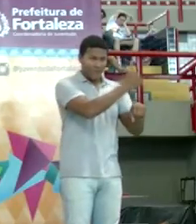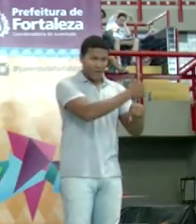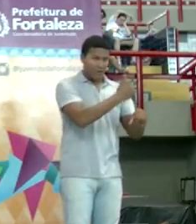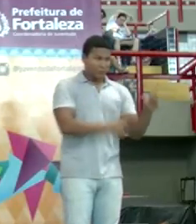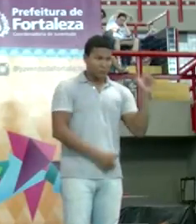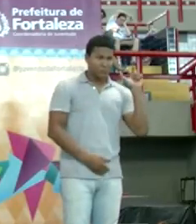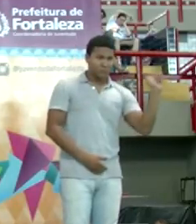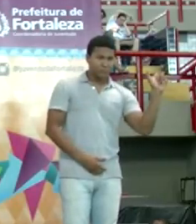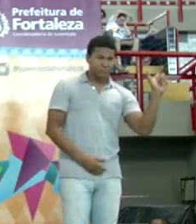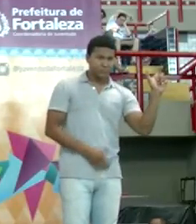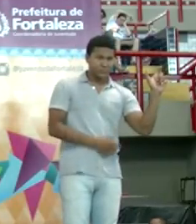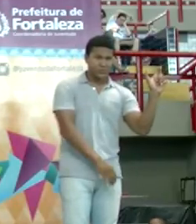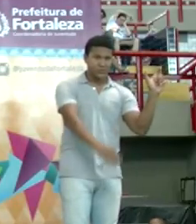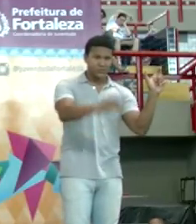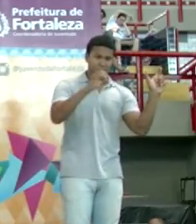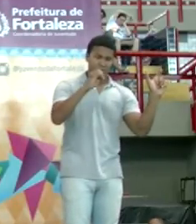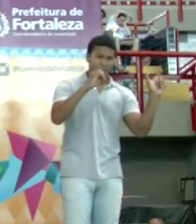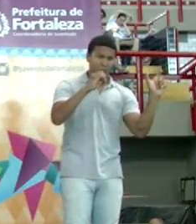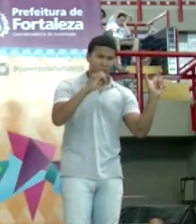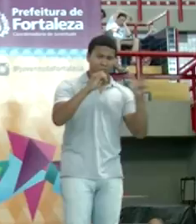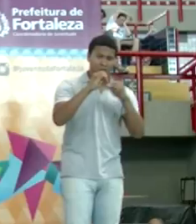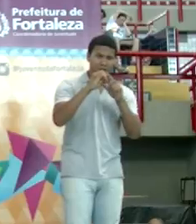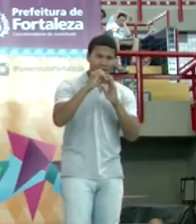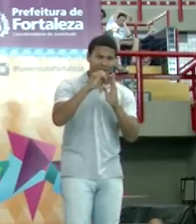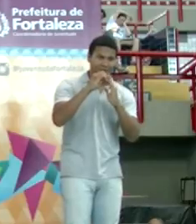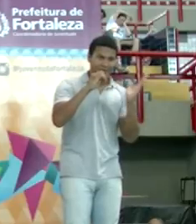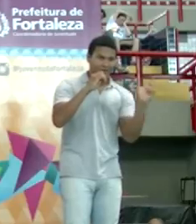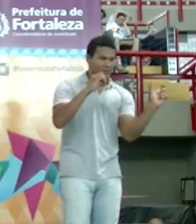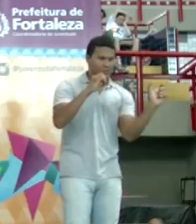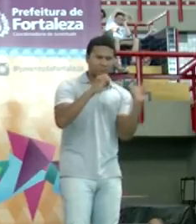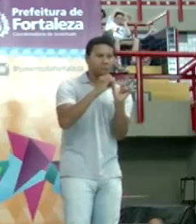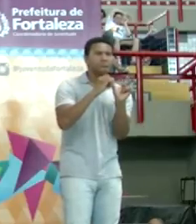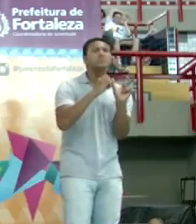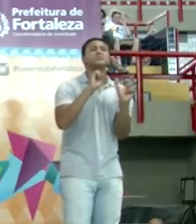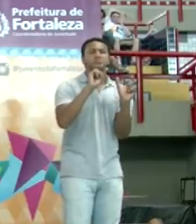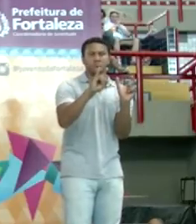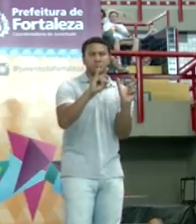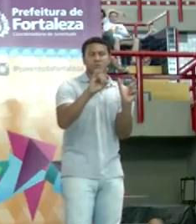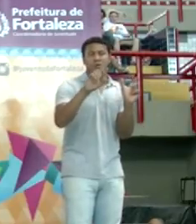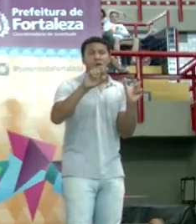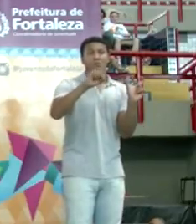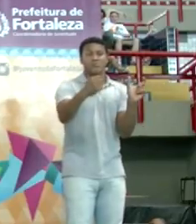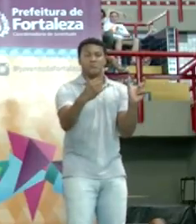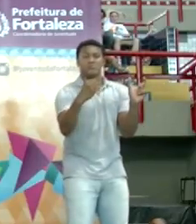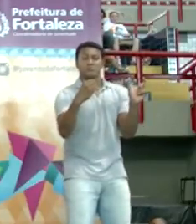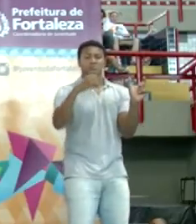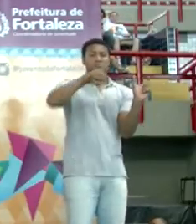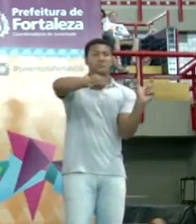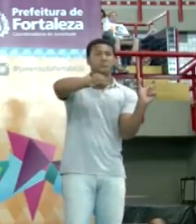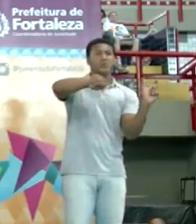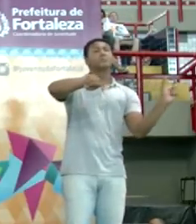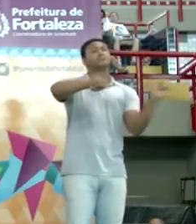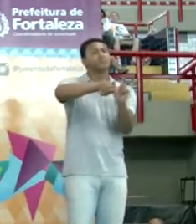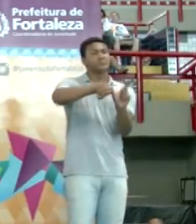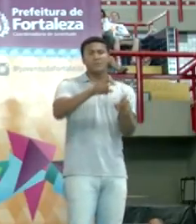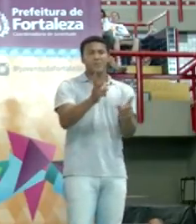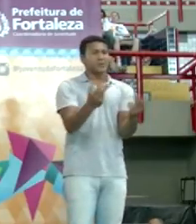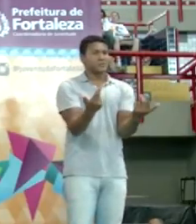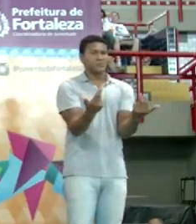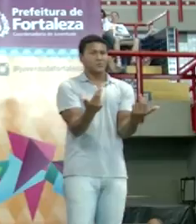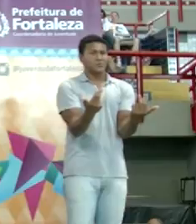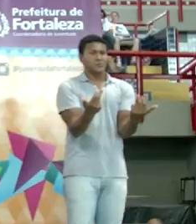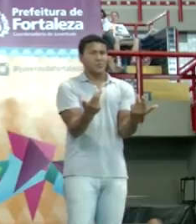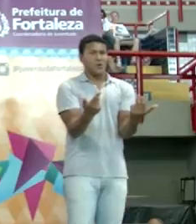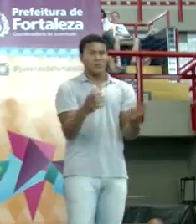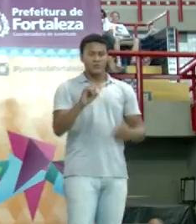ímã. O ferro é um corpo que pode ser atraído pelo ímã. Vocês estão me entendendo ou não? Entenderam?